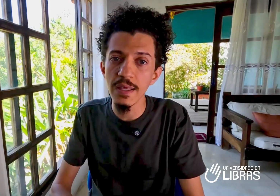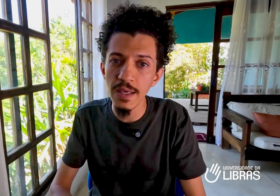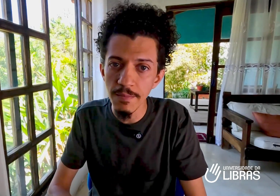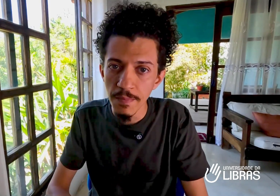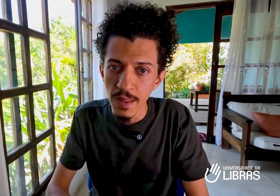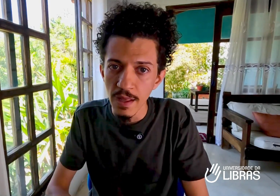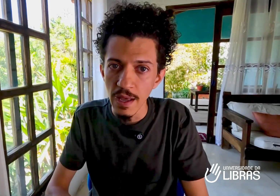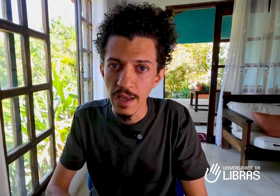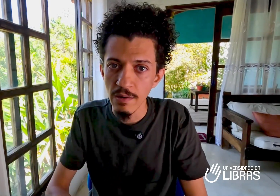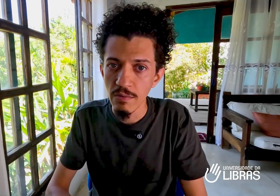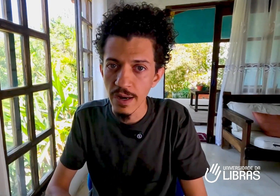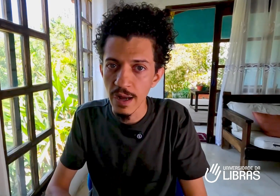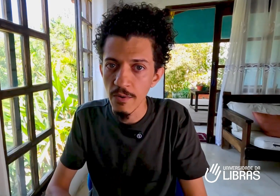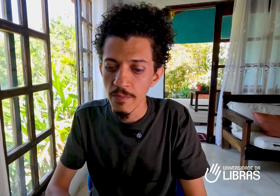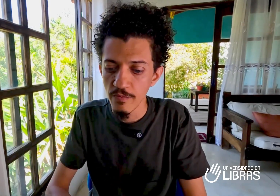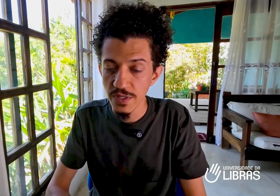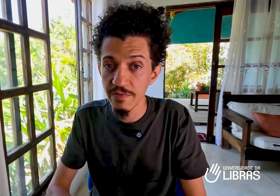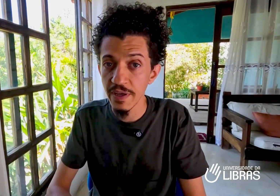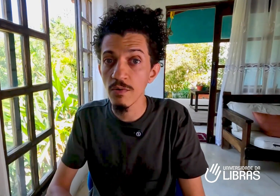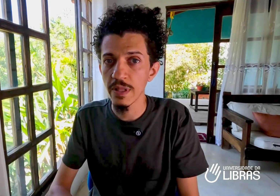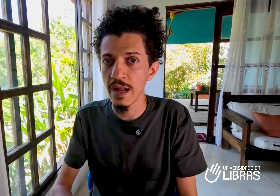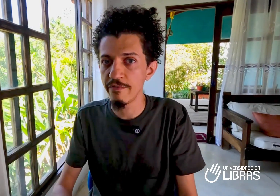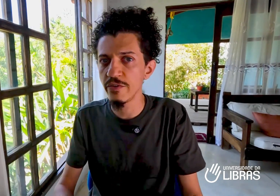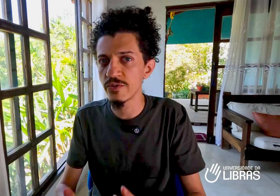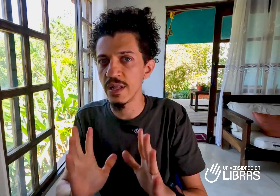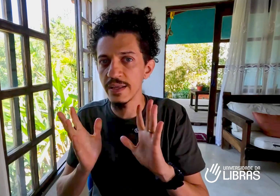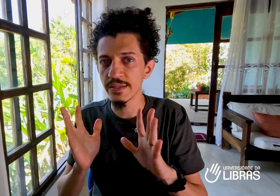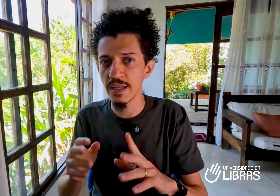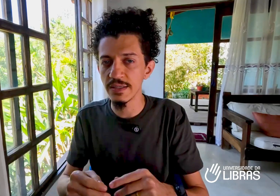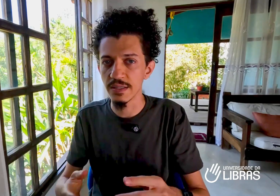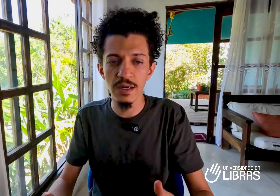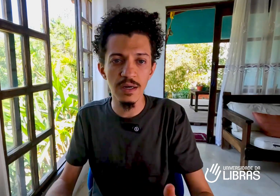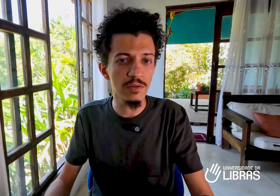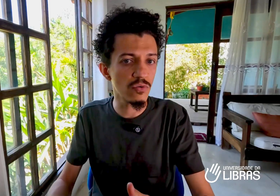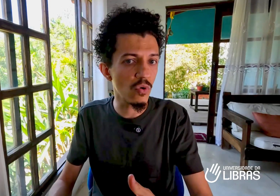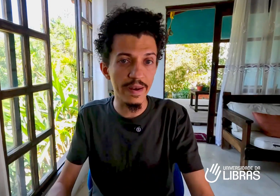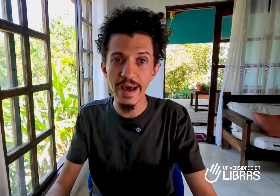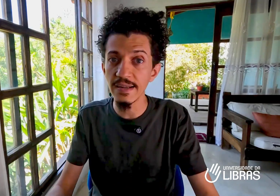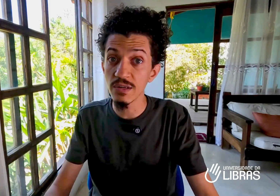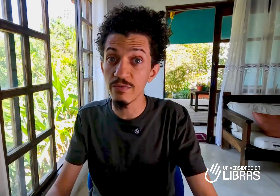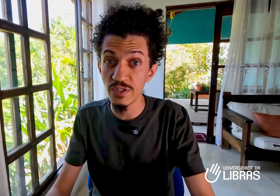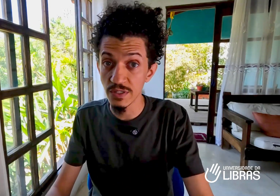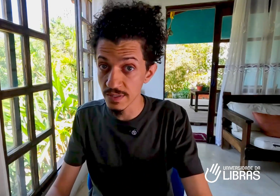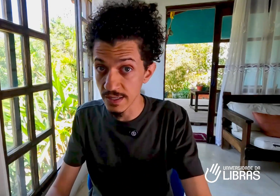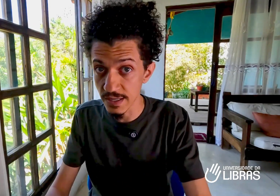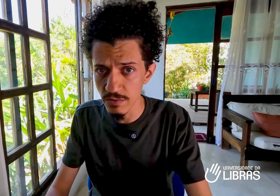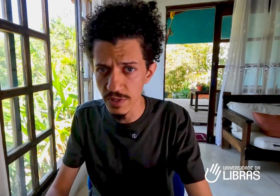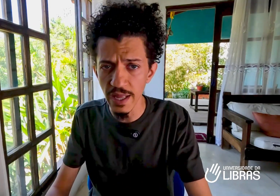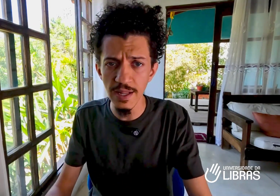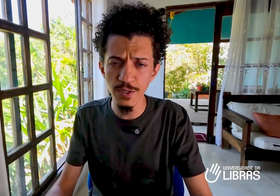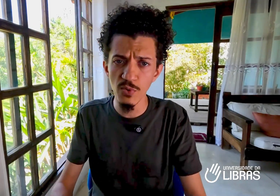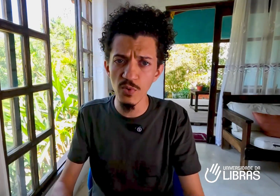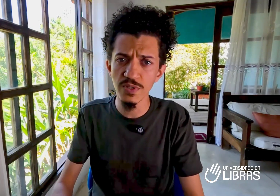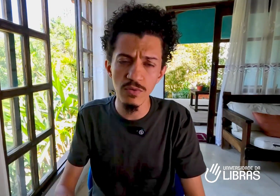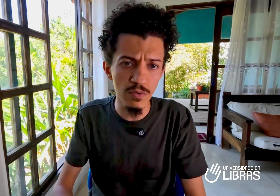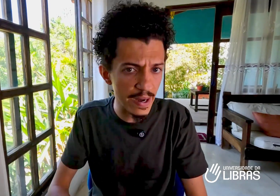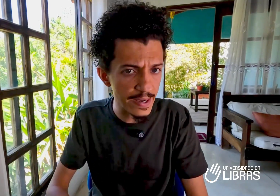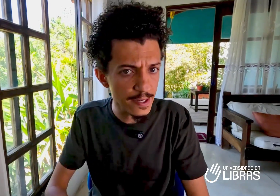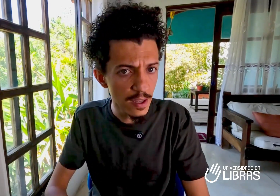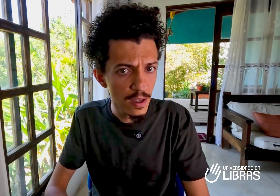aqui no canal, você vai encontrar vídeos dele aqui sinalizando, ou análise que eu fiz de sinalização dele, de música e tudo mais.